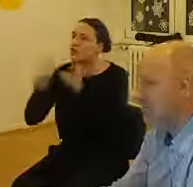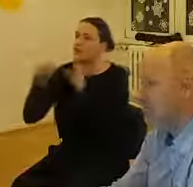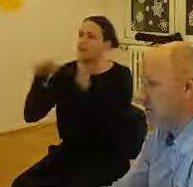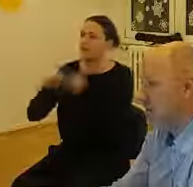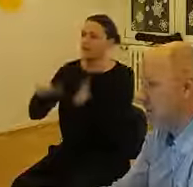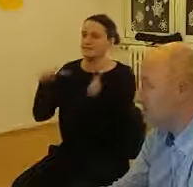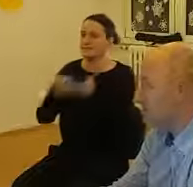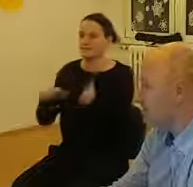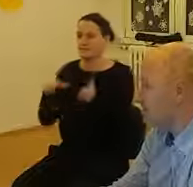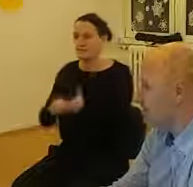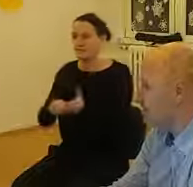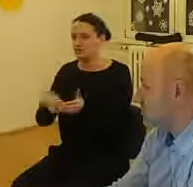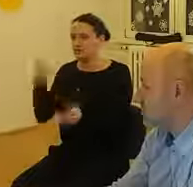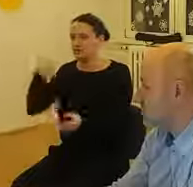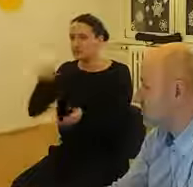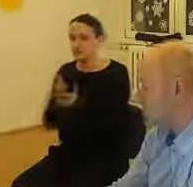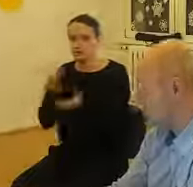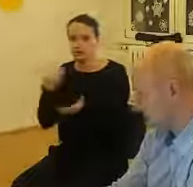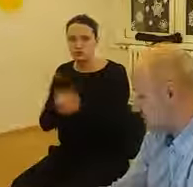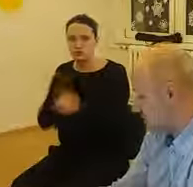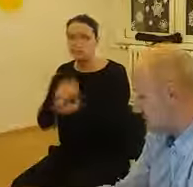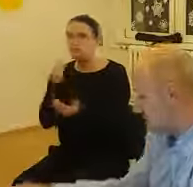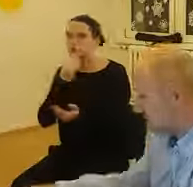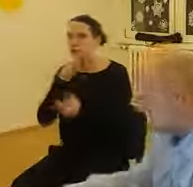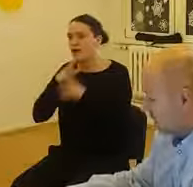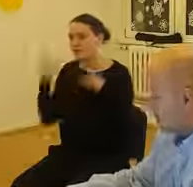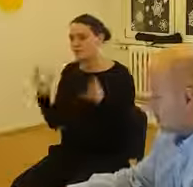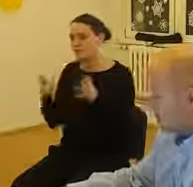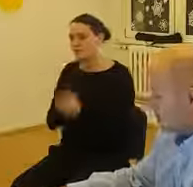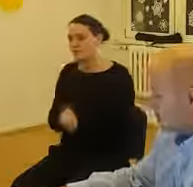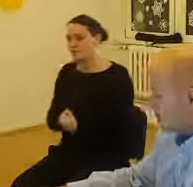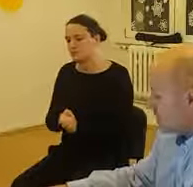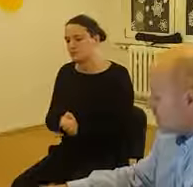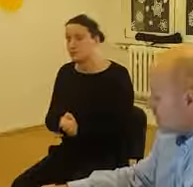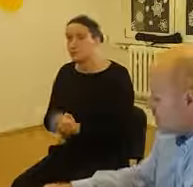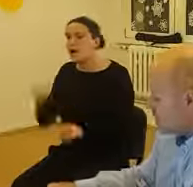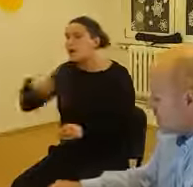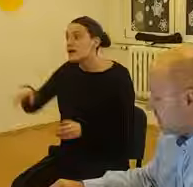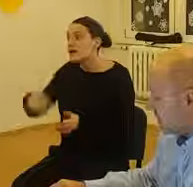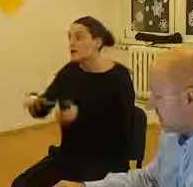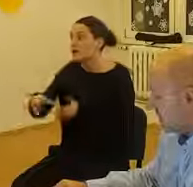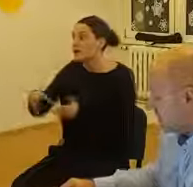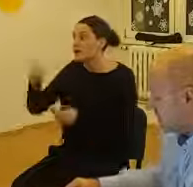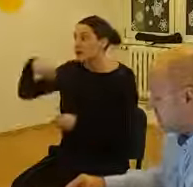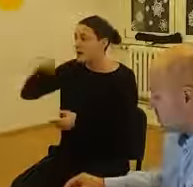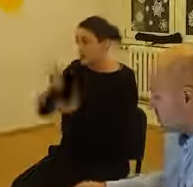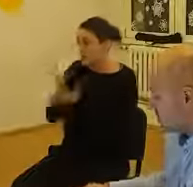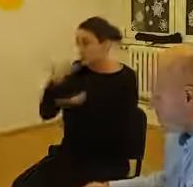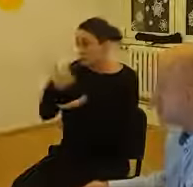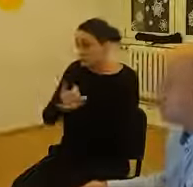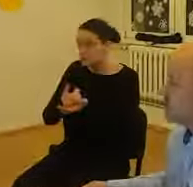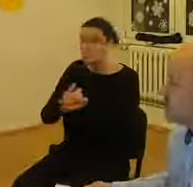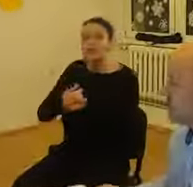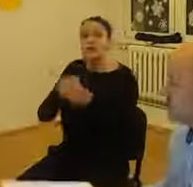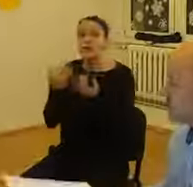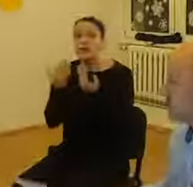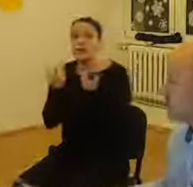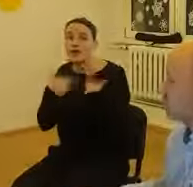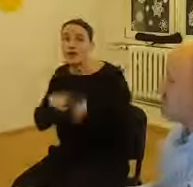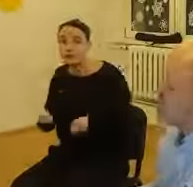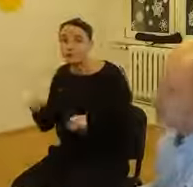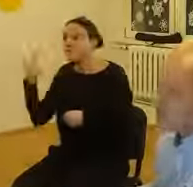kandydat do Rady Dzielnicy Przymorza Wielkie. Rada Dzielnicy Przymorze Wielkie liczy aż